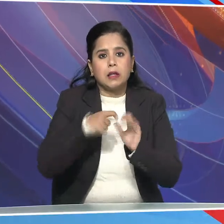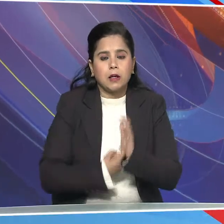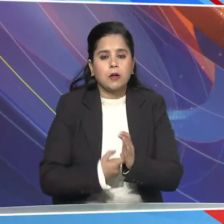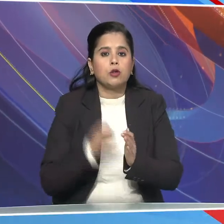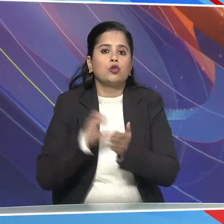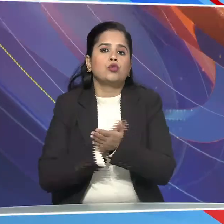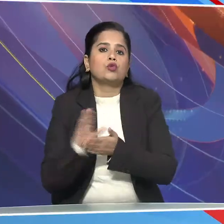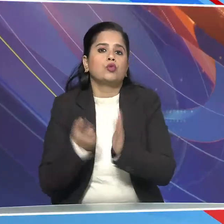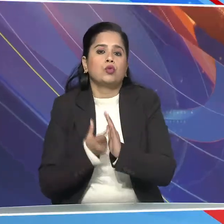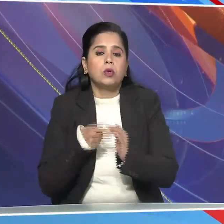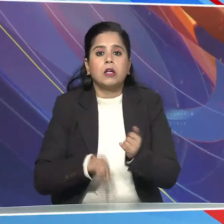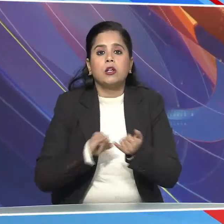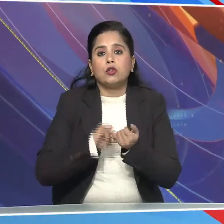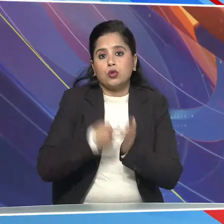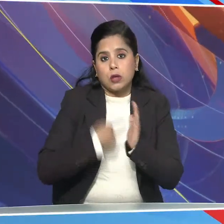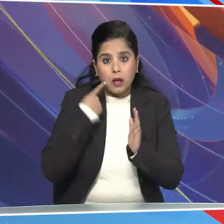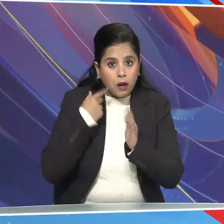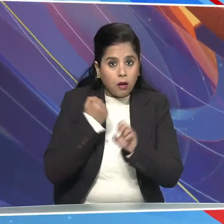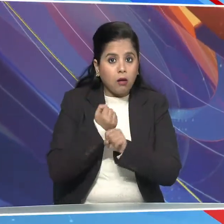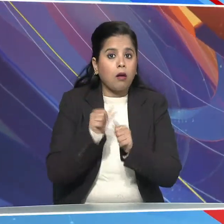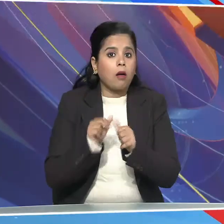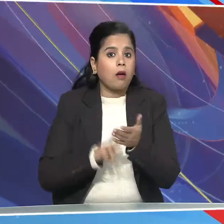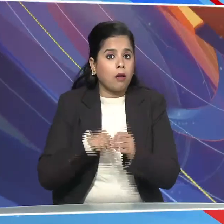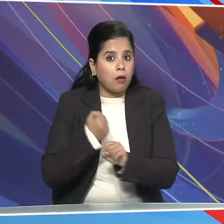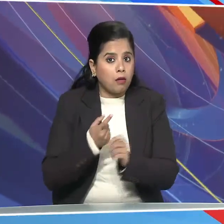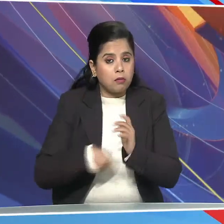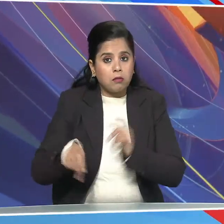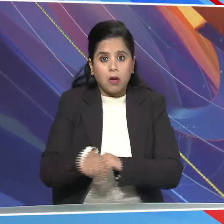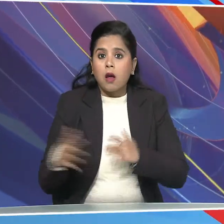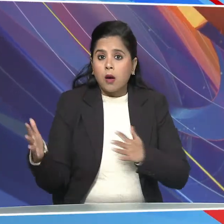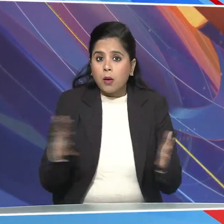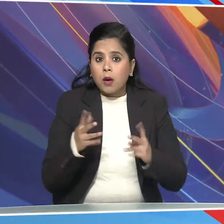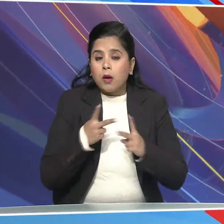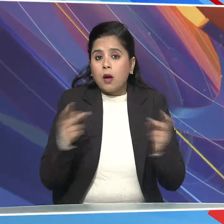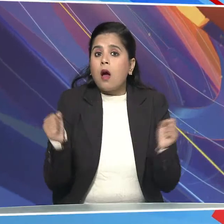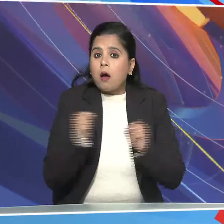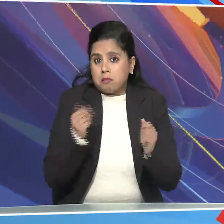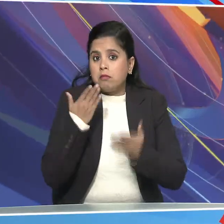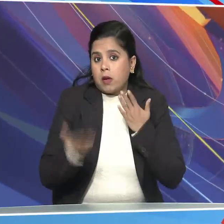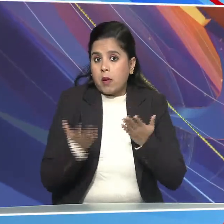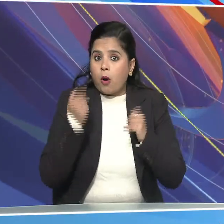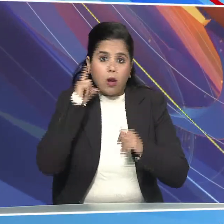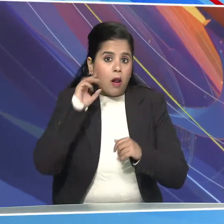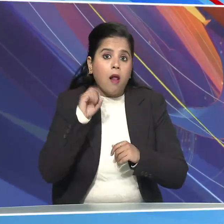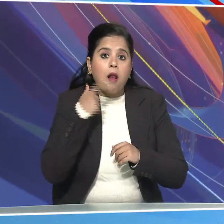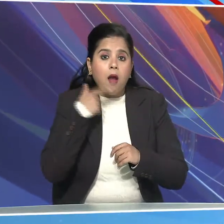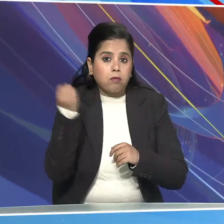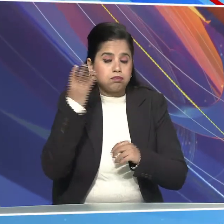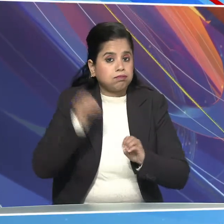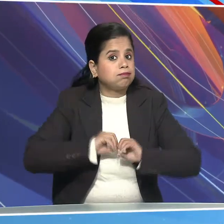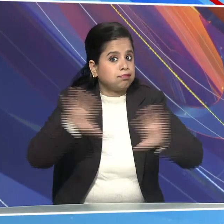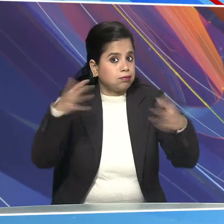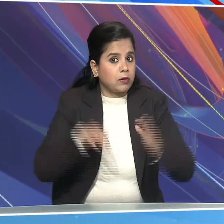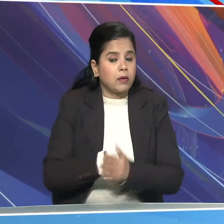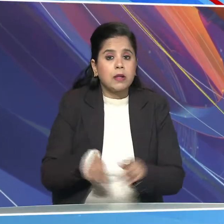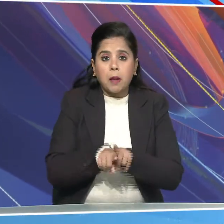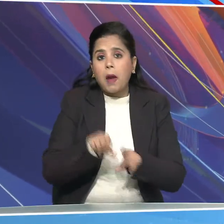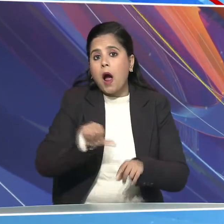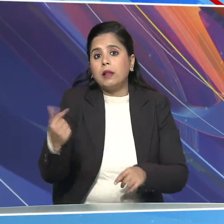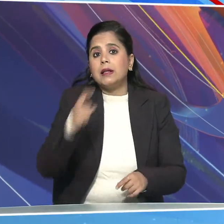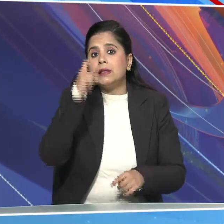और श्री गंगानगर जिलों में तेज लहर का रेड अलर्ट जारी कर दिया है इसके अलावा सात जिलों के